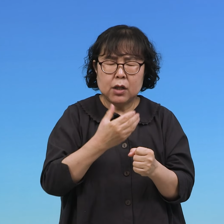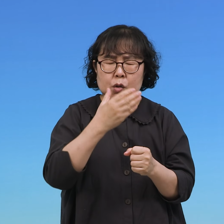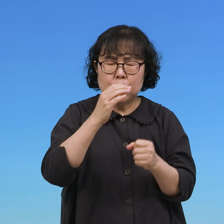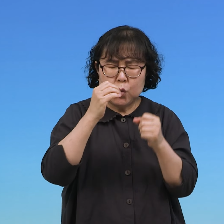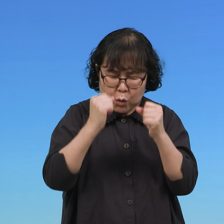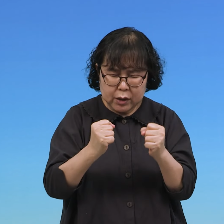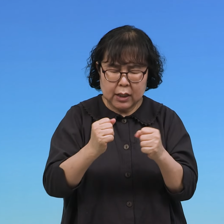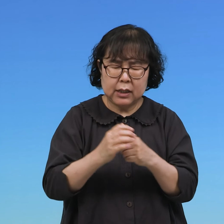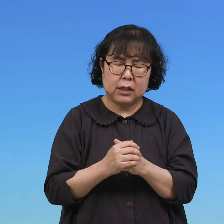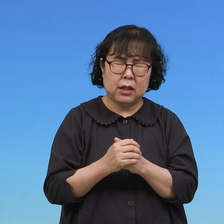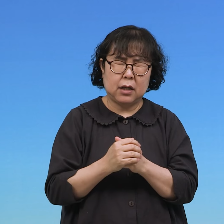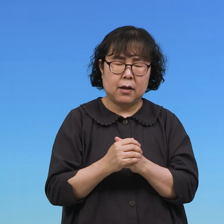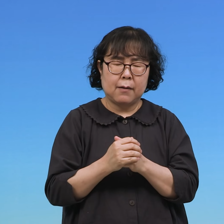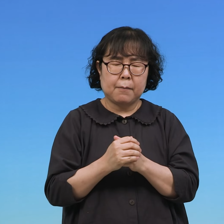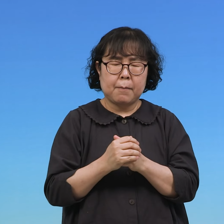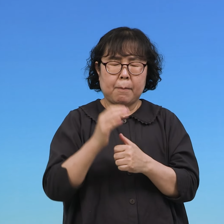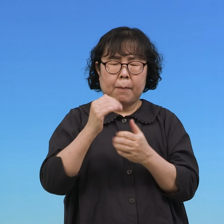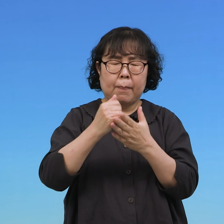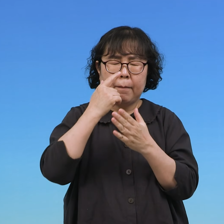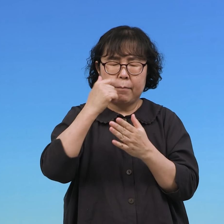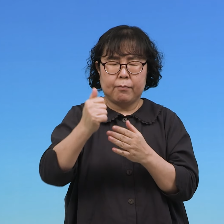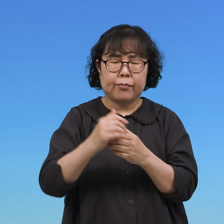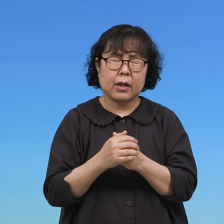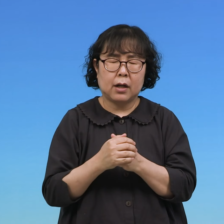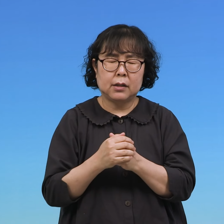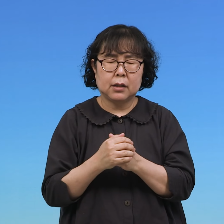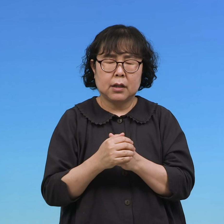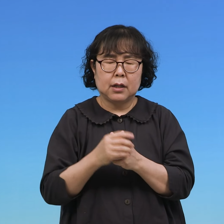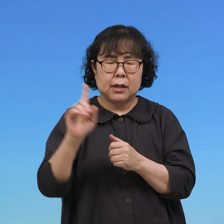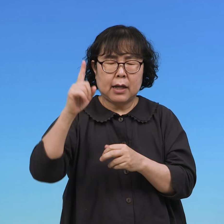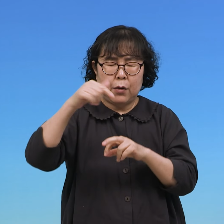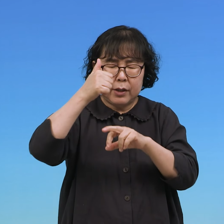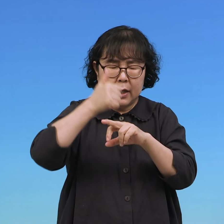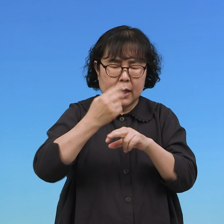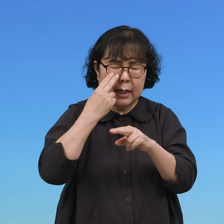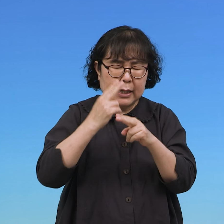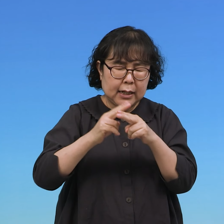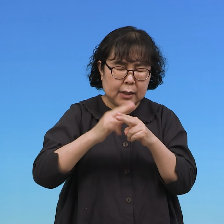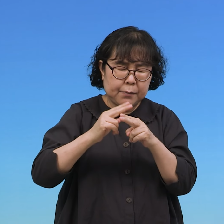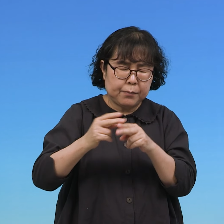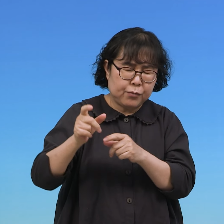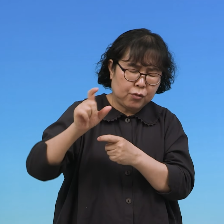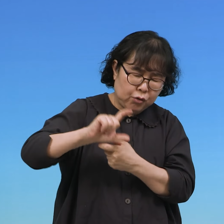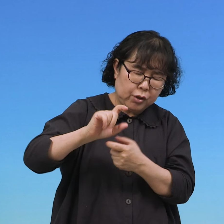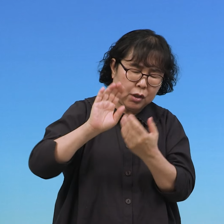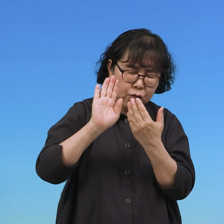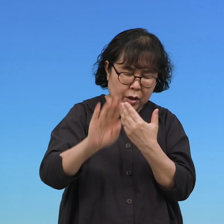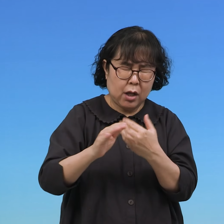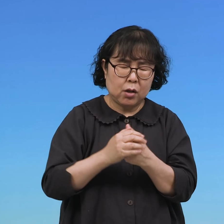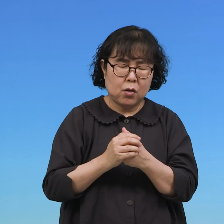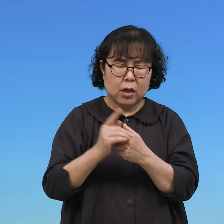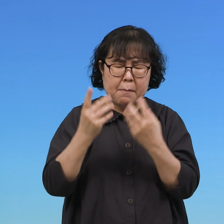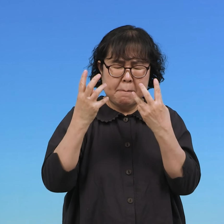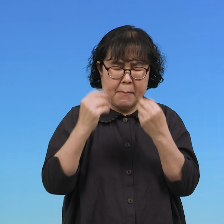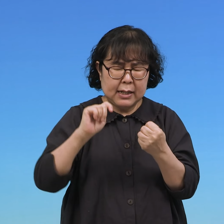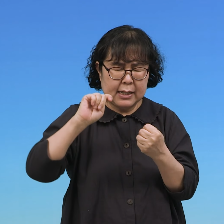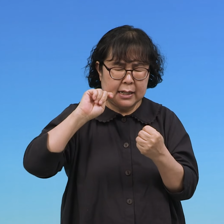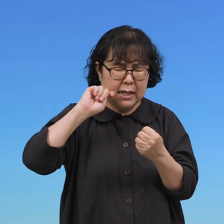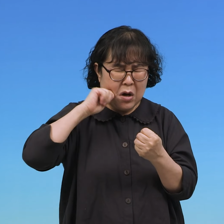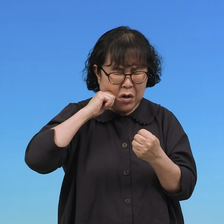존재인가를 하나님 아버지, 다윗에게 기름 부어주신 이후로 그